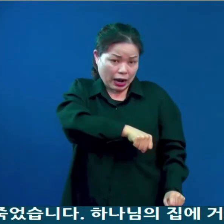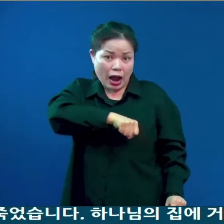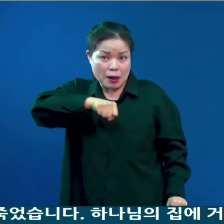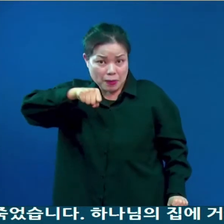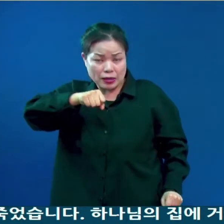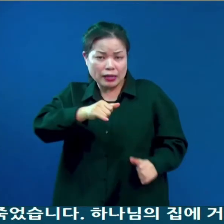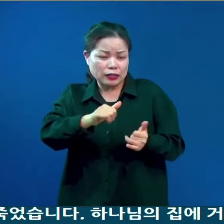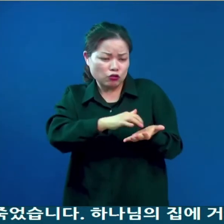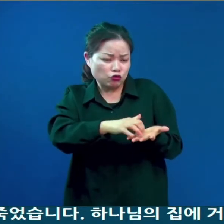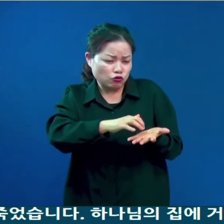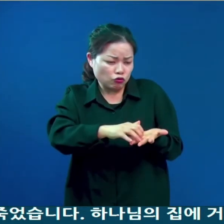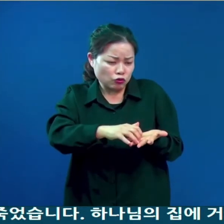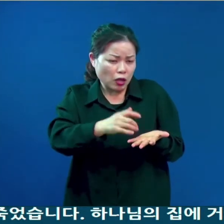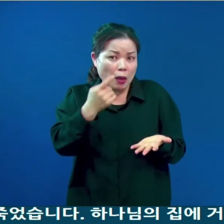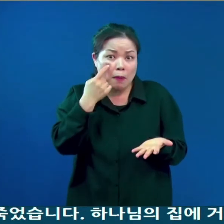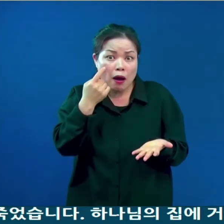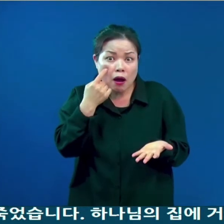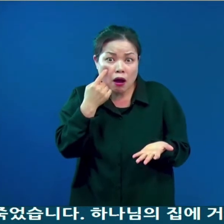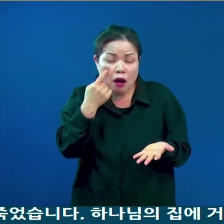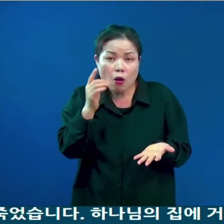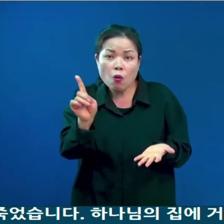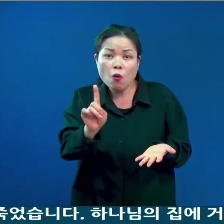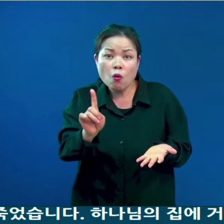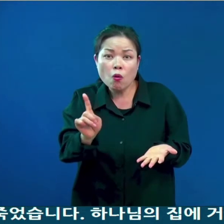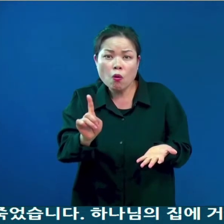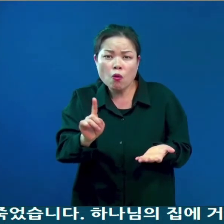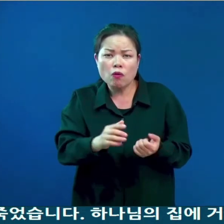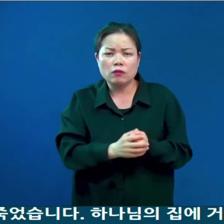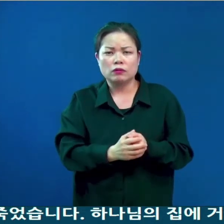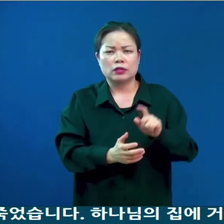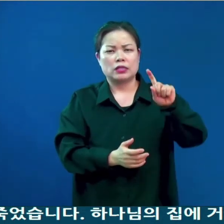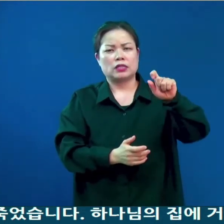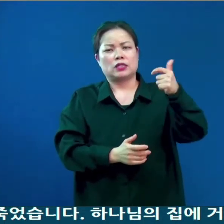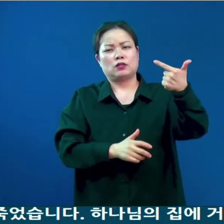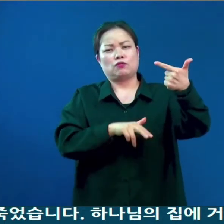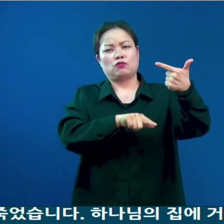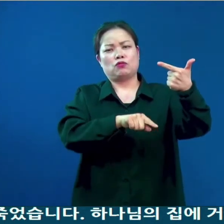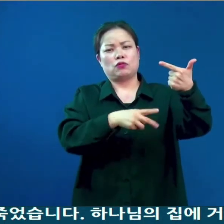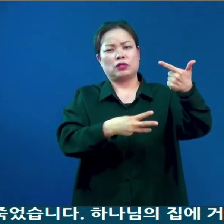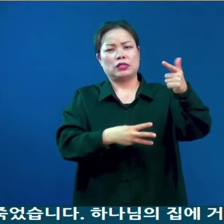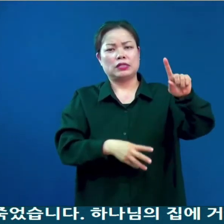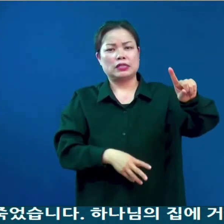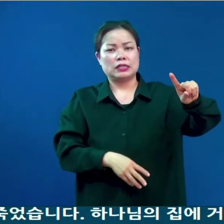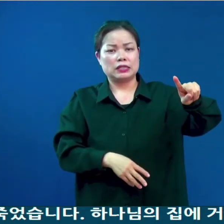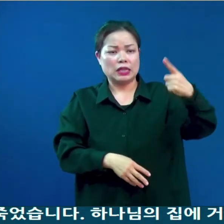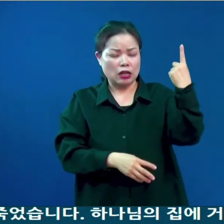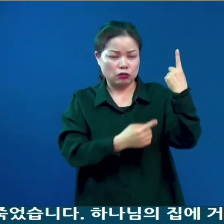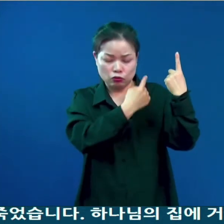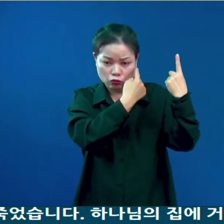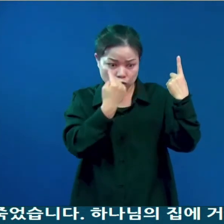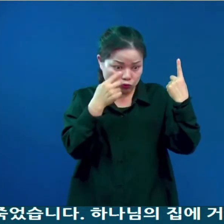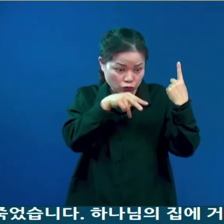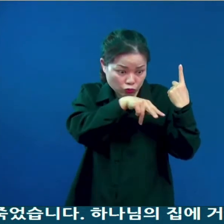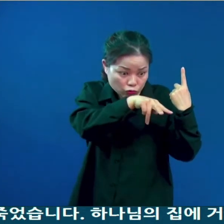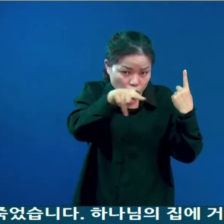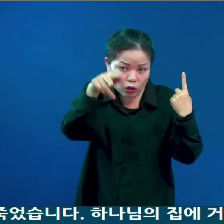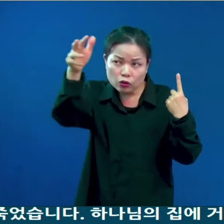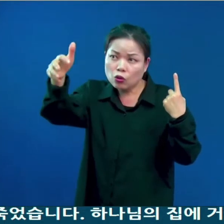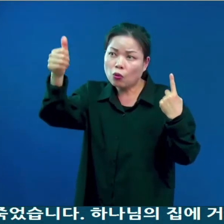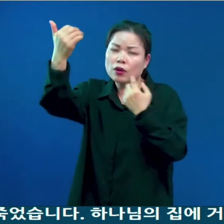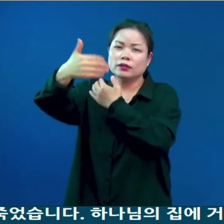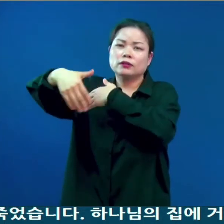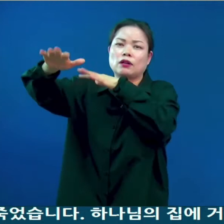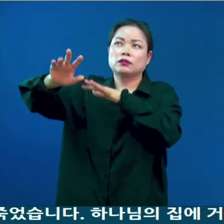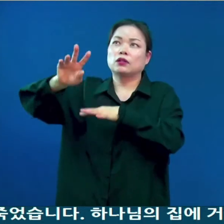만한 자의 수를 세었는데 어떻게 됐습니까? 16절을 보니까 다윗이 눈을 들어 보매 여호와의